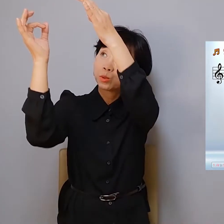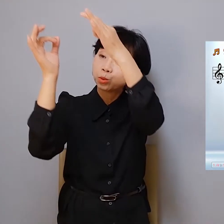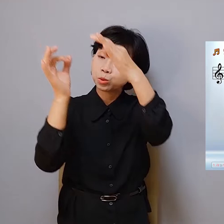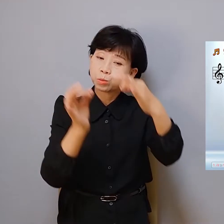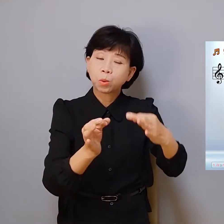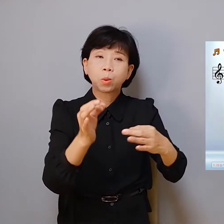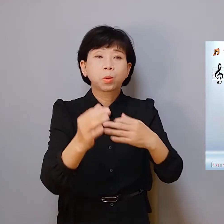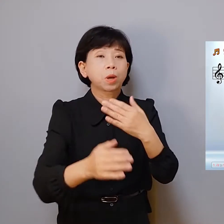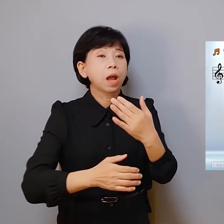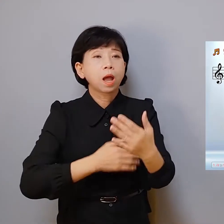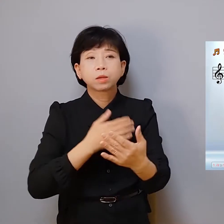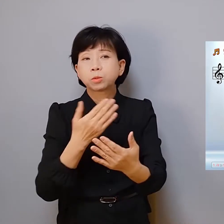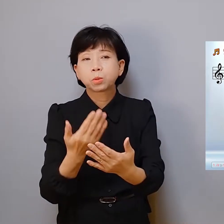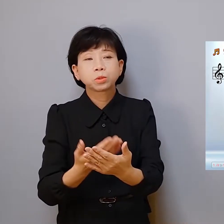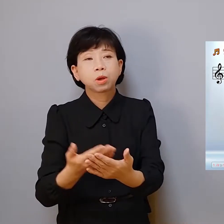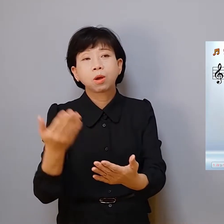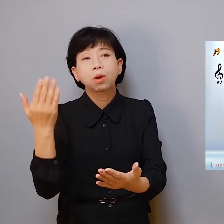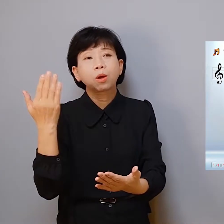이곳을